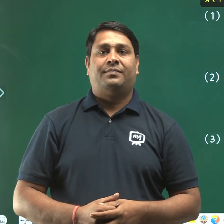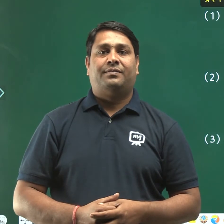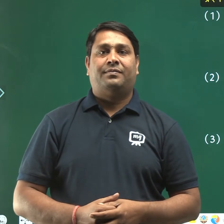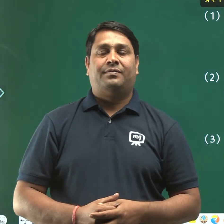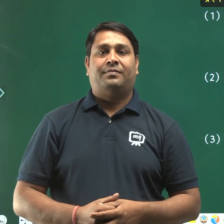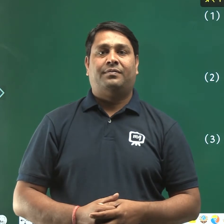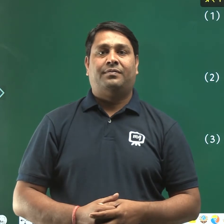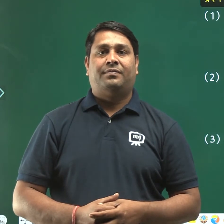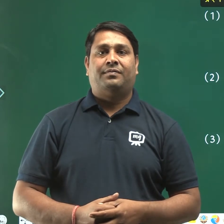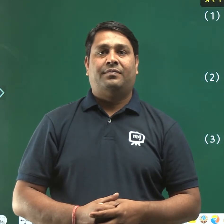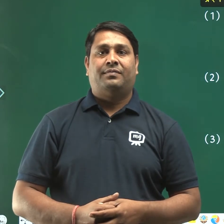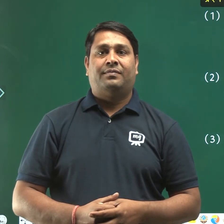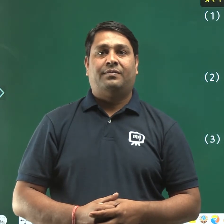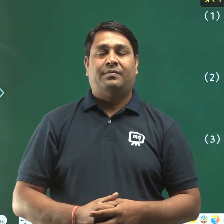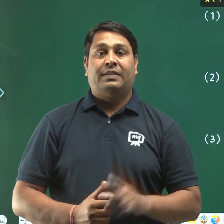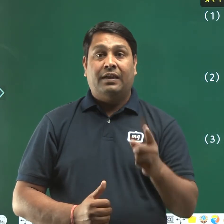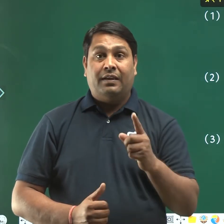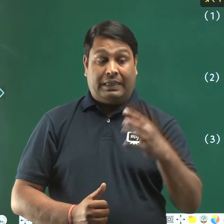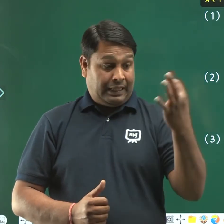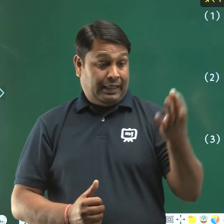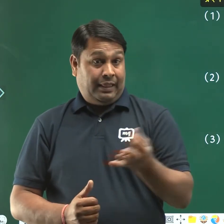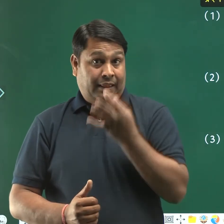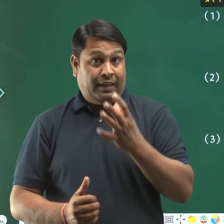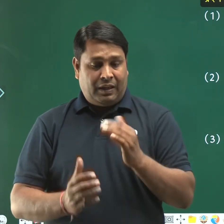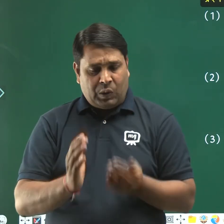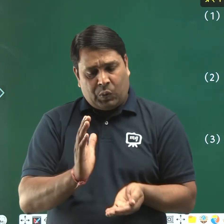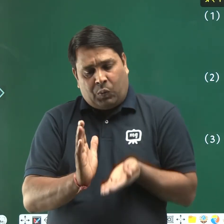एक नया उभरता उद्योग है,